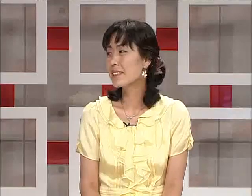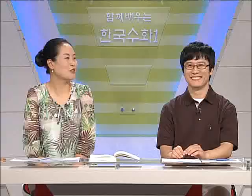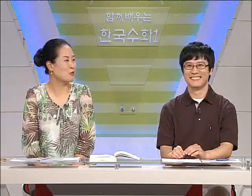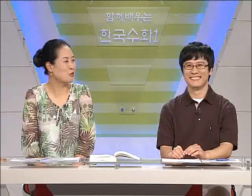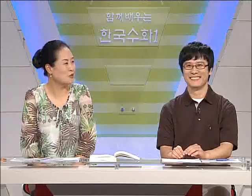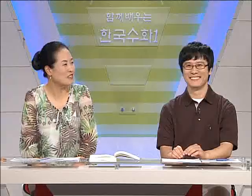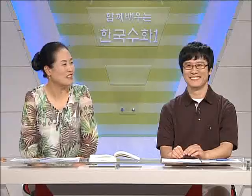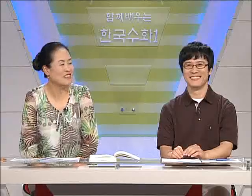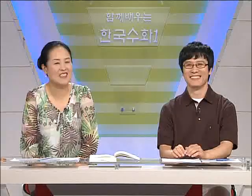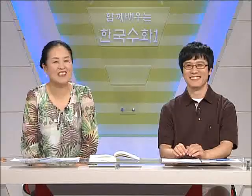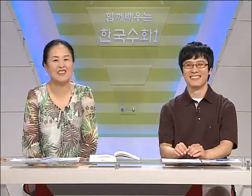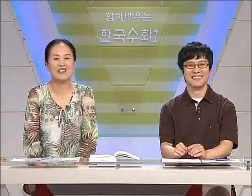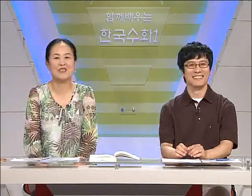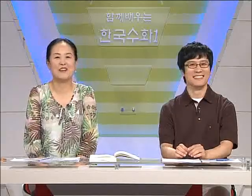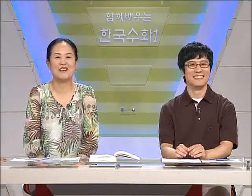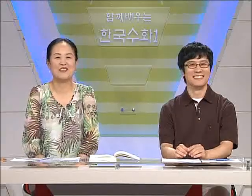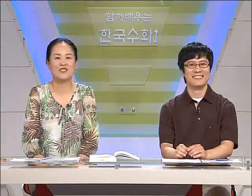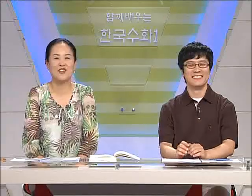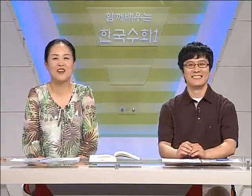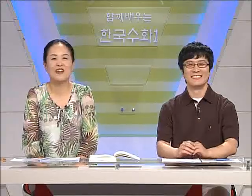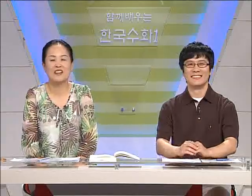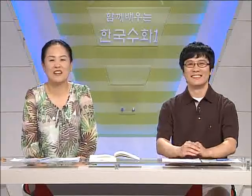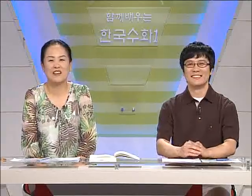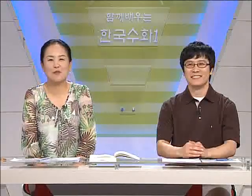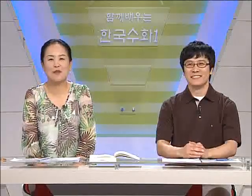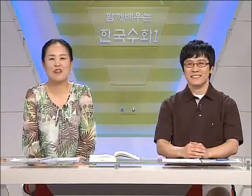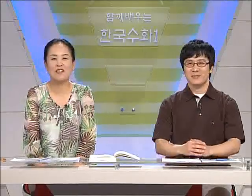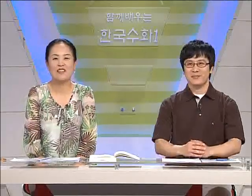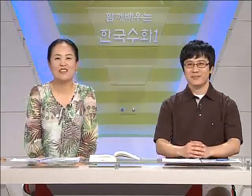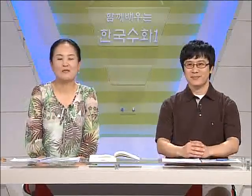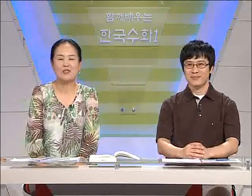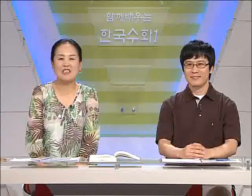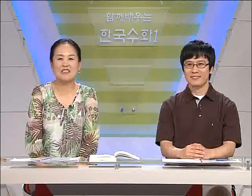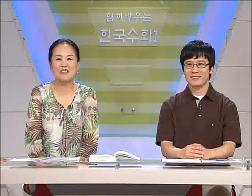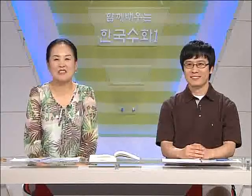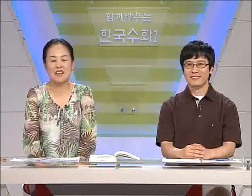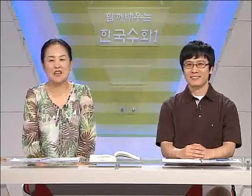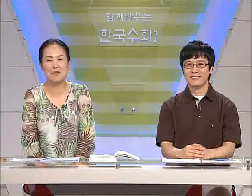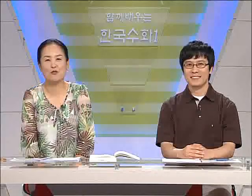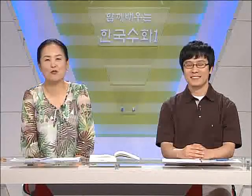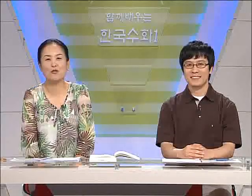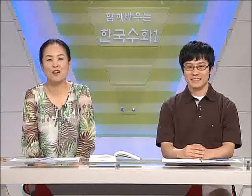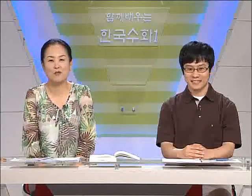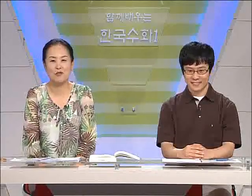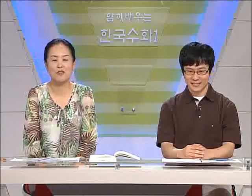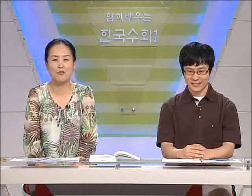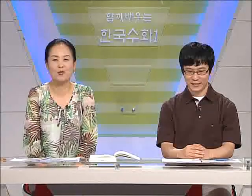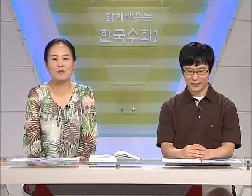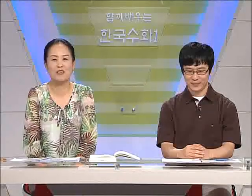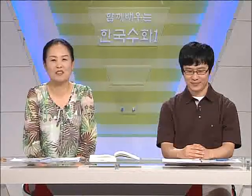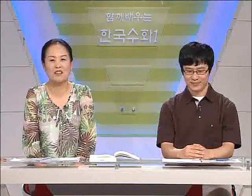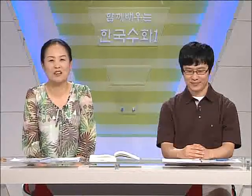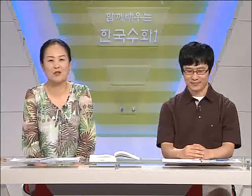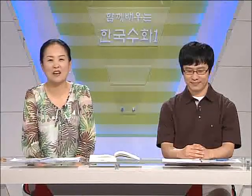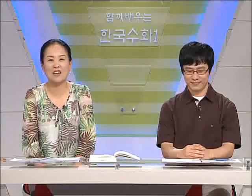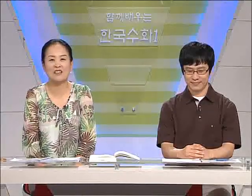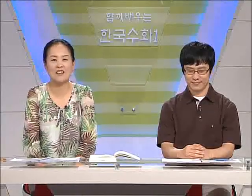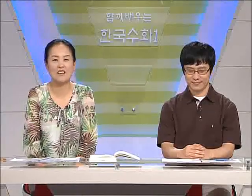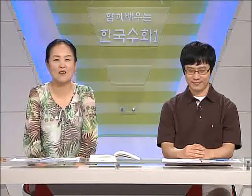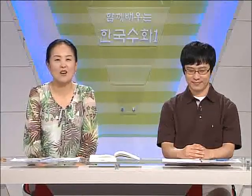계속해서 좋은 시간들 되시길 바라겠고요. 네, 그러면 지금 지난 시간에 배운 수화를 먼저 복습하는 시간을 갖도록 하겠는데요.